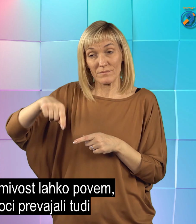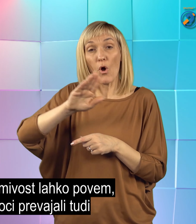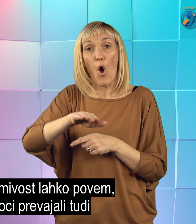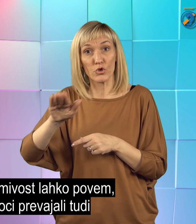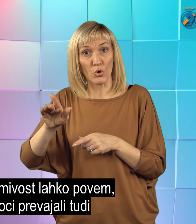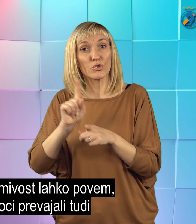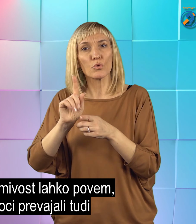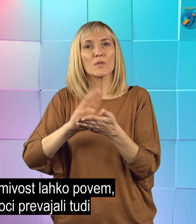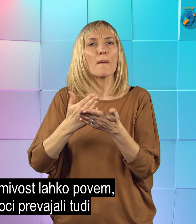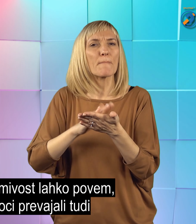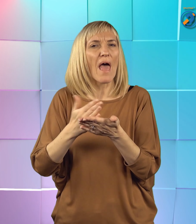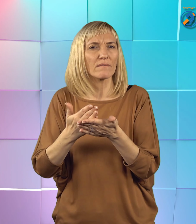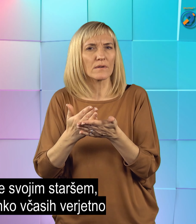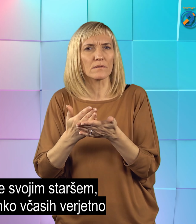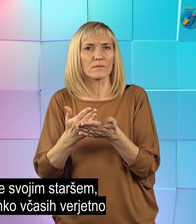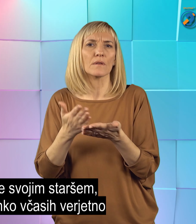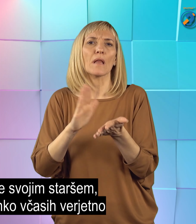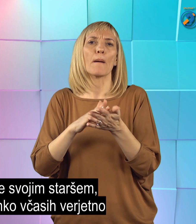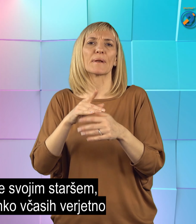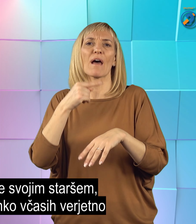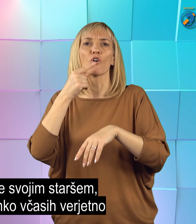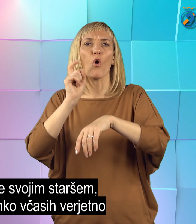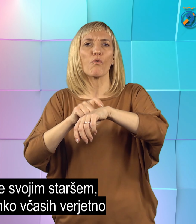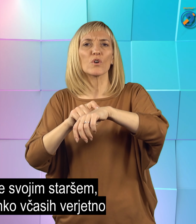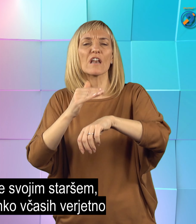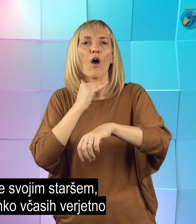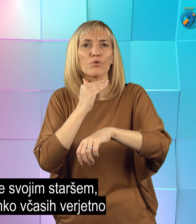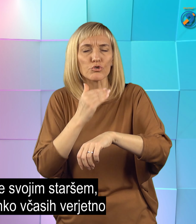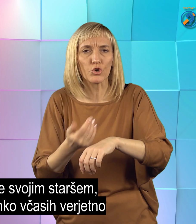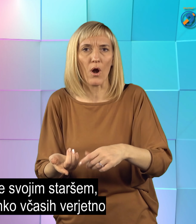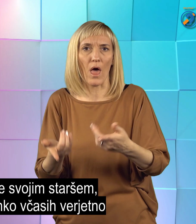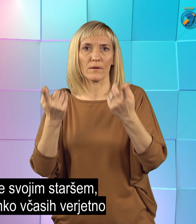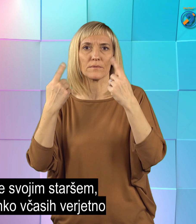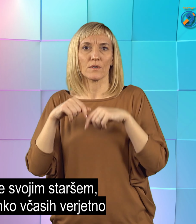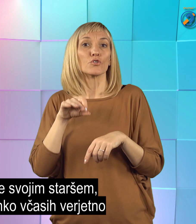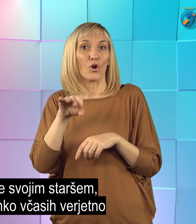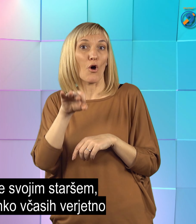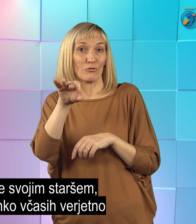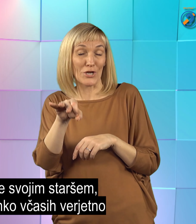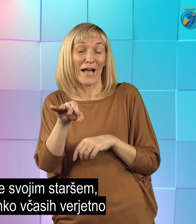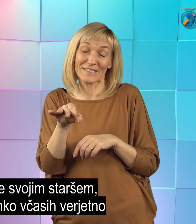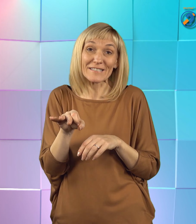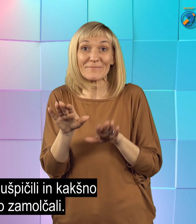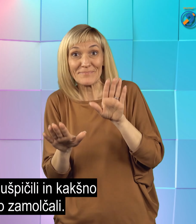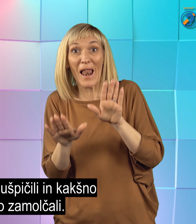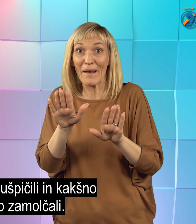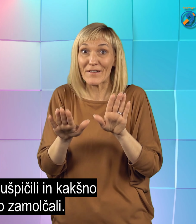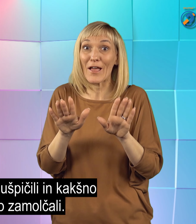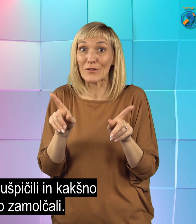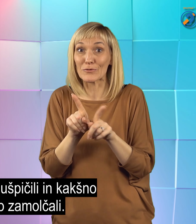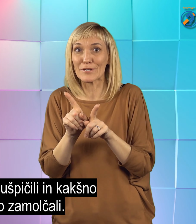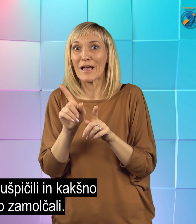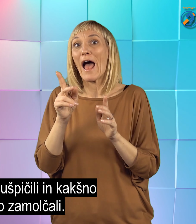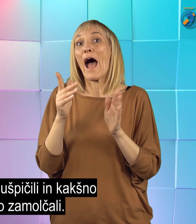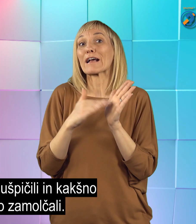otroci prevajali tudi govorilne ure svojim staršem, tako da so lahko včasih verjetno tudi kakšno ušpičili